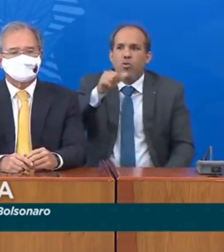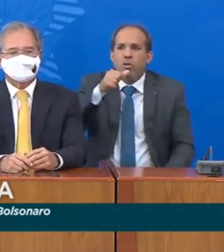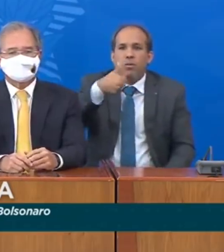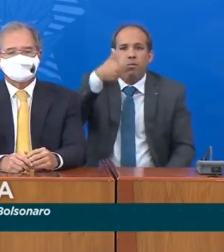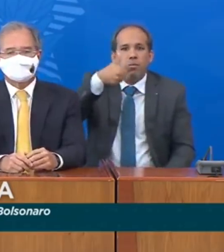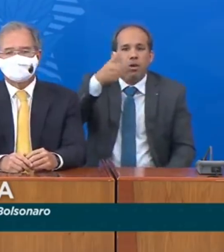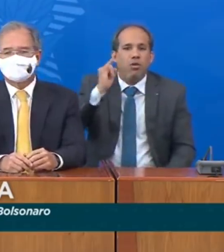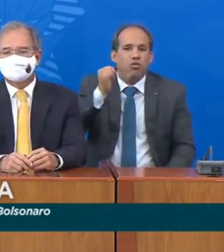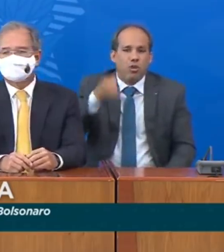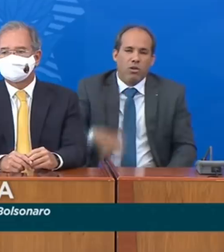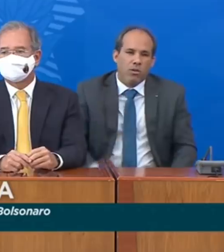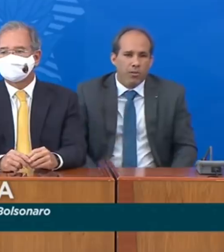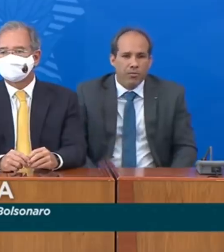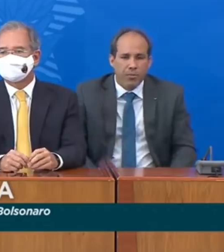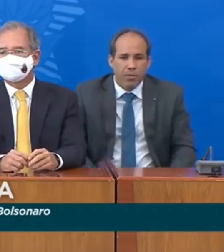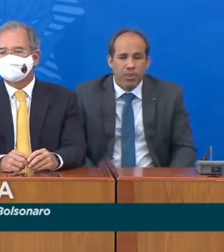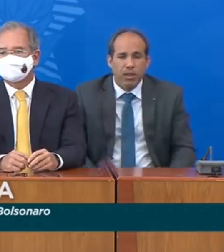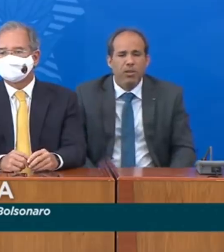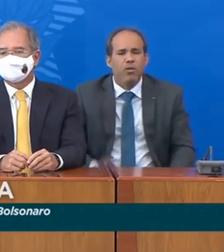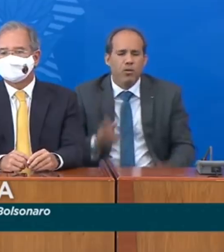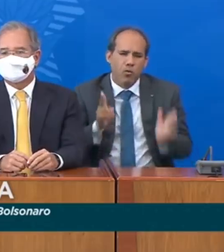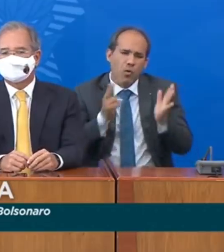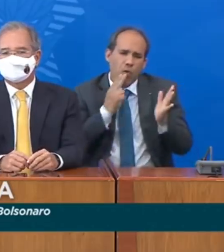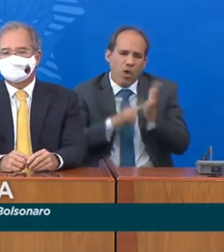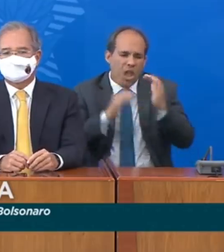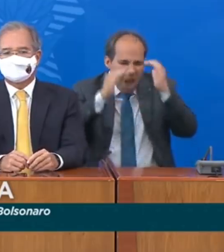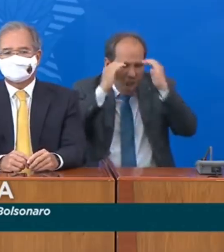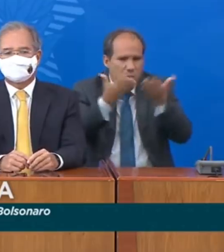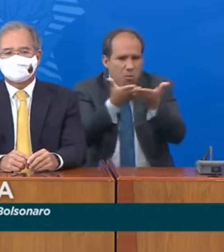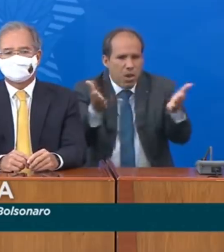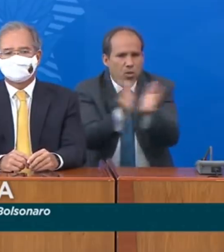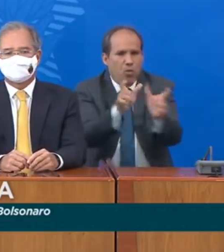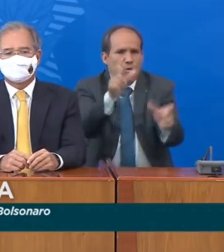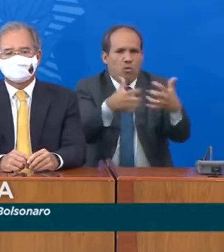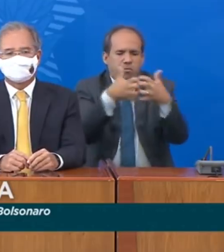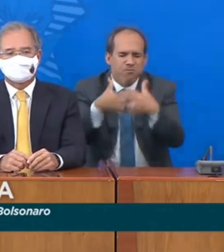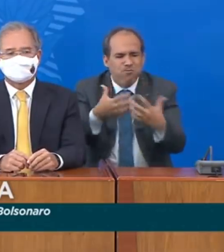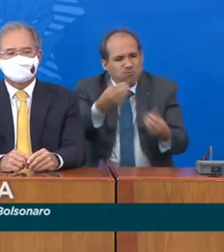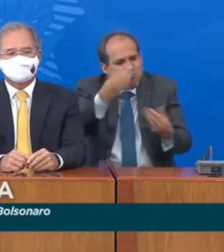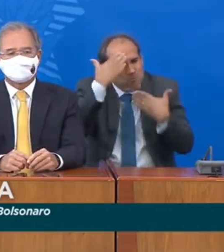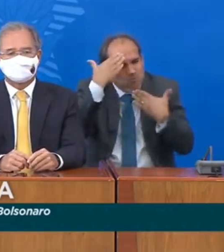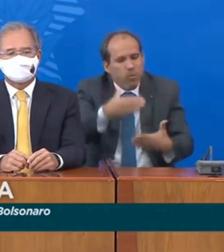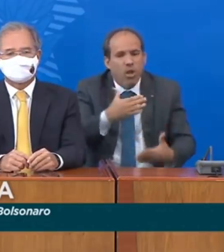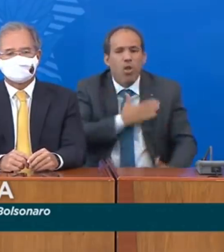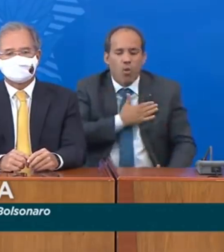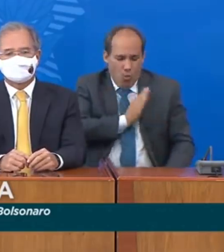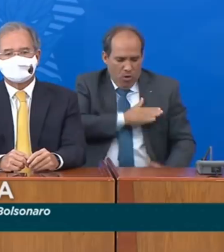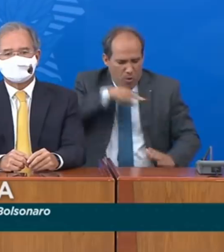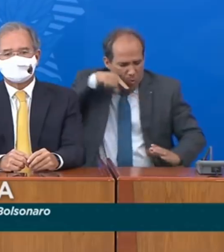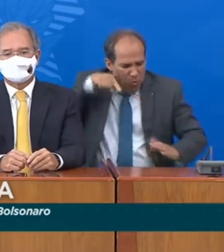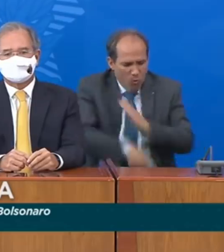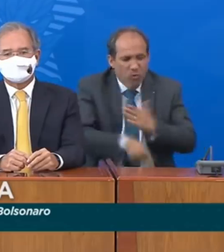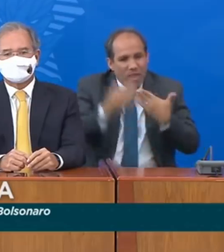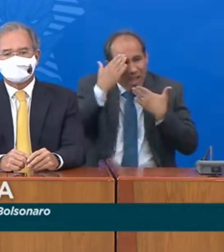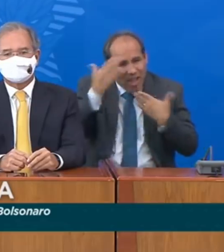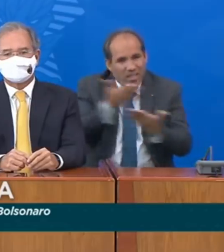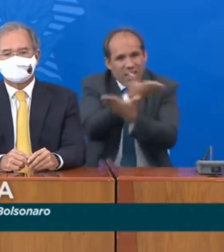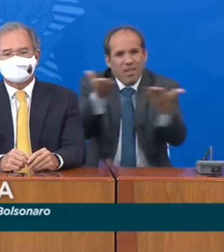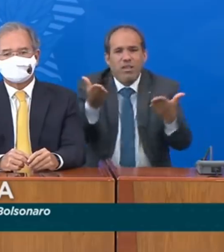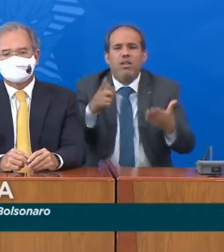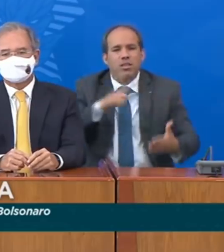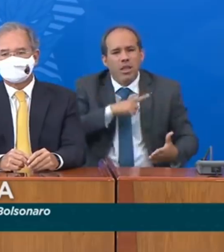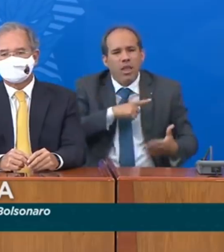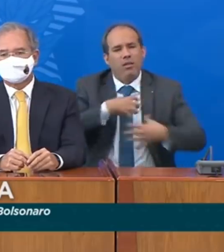janeiro. O nosso respeito para eles é enorme. Agradeço do fundo do coração a sua